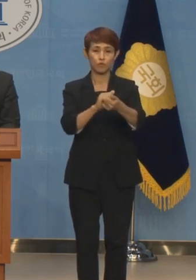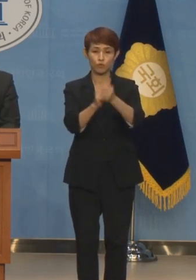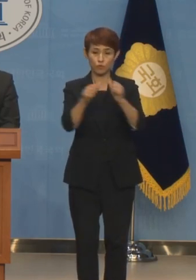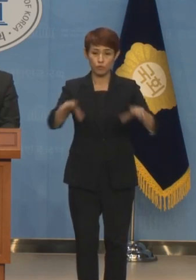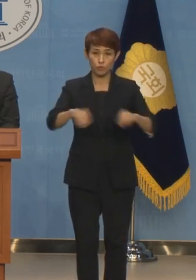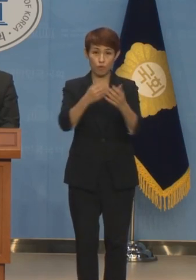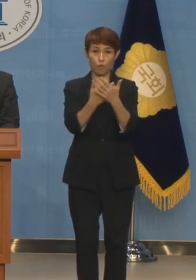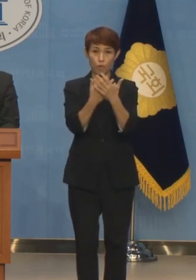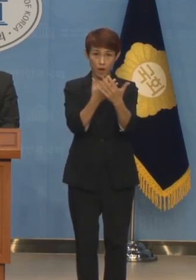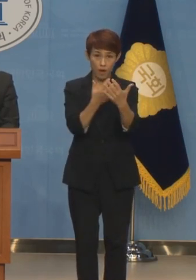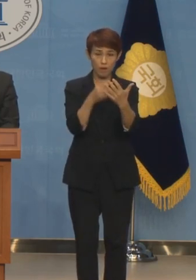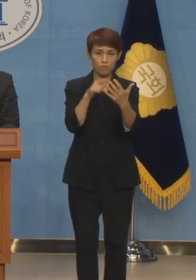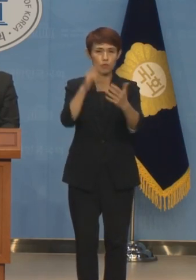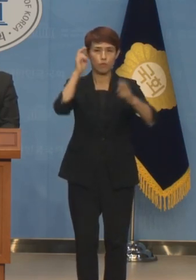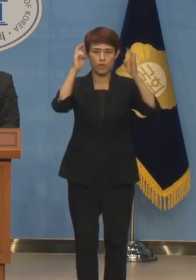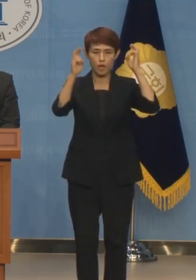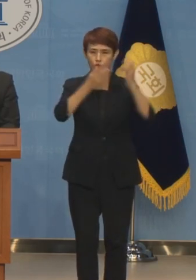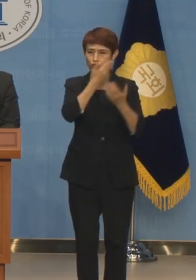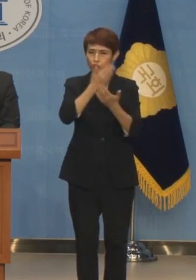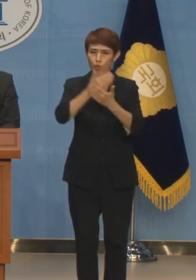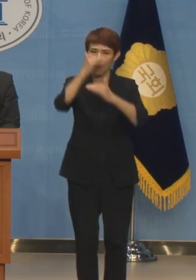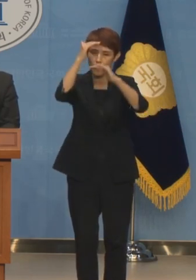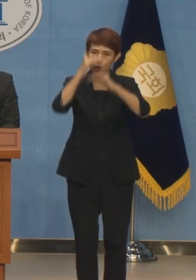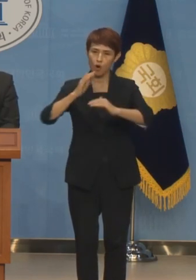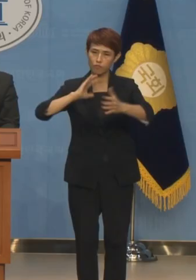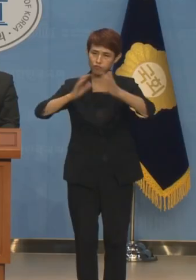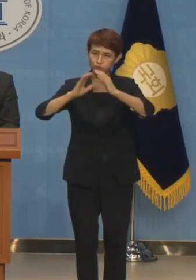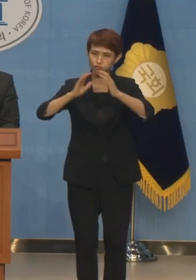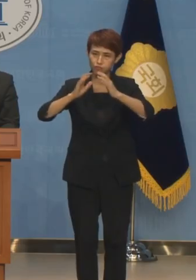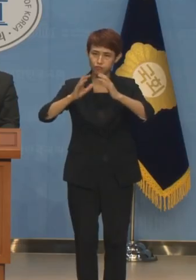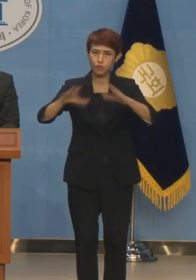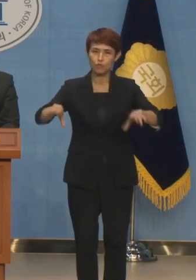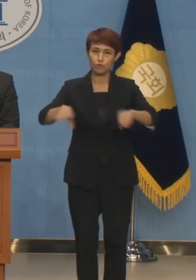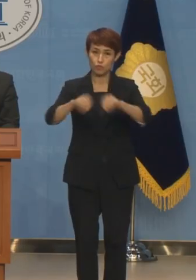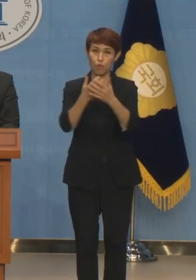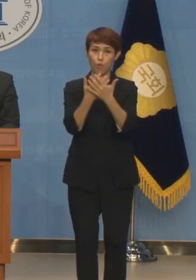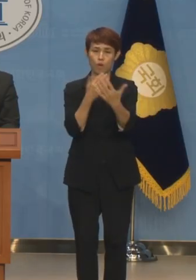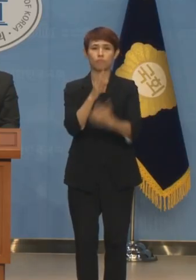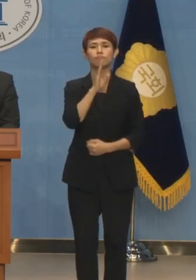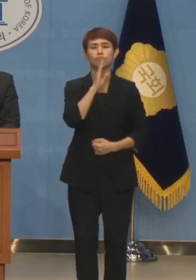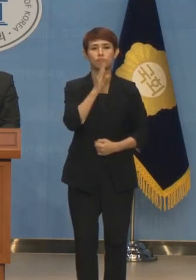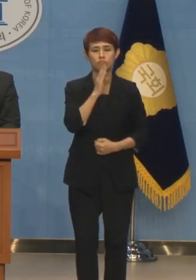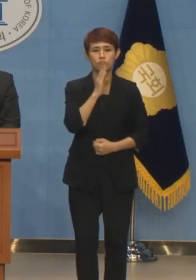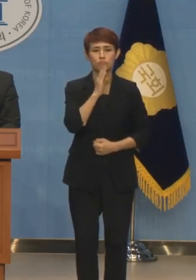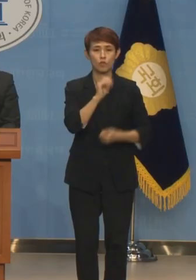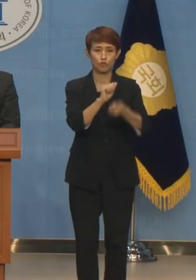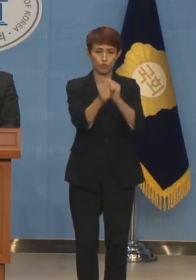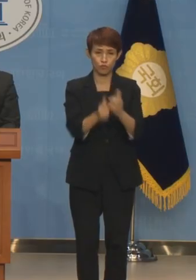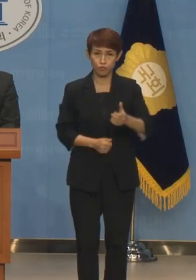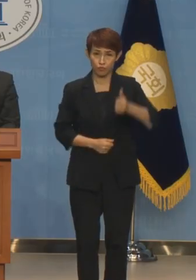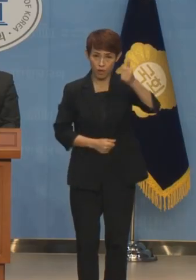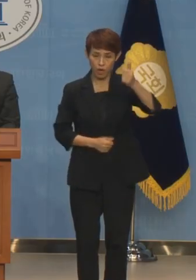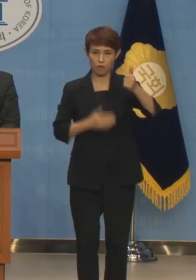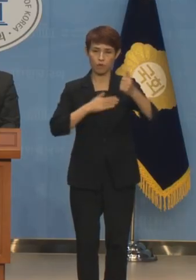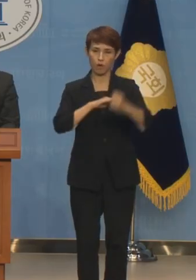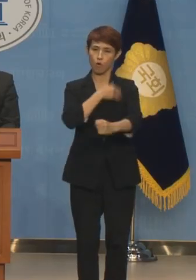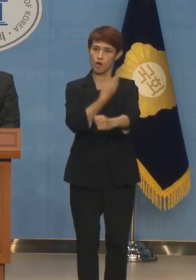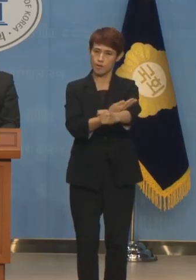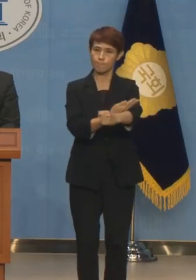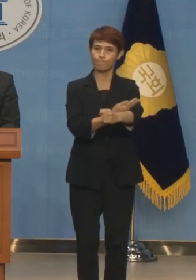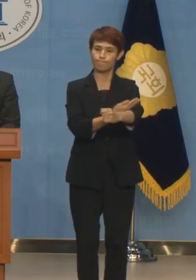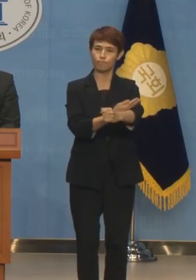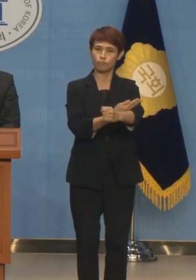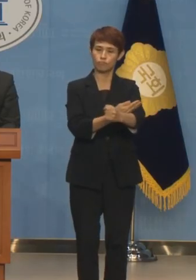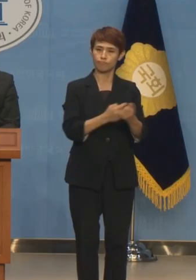회사의 핵심 사항을 의결하는 최고 의결기구이자 주주가 자신의 권리를